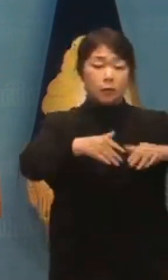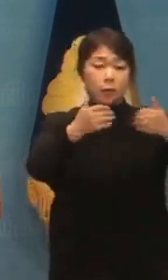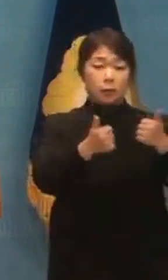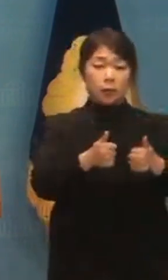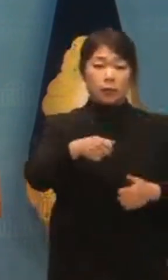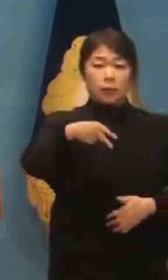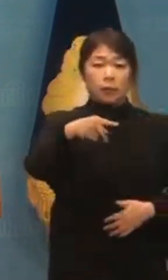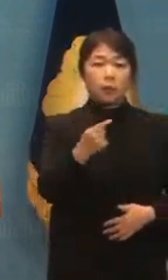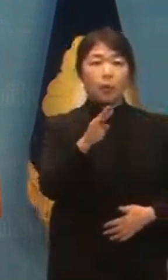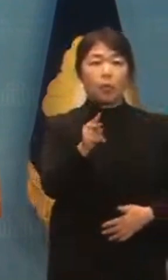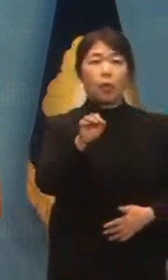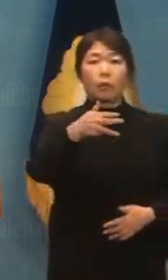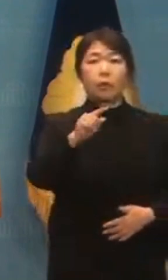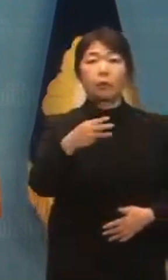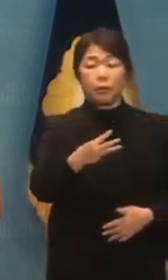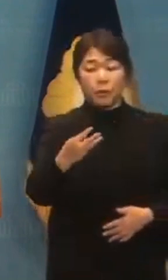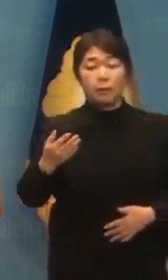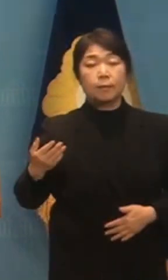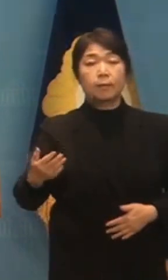국회의원 소병철 위원장,